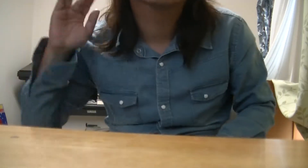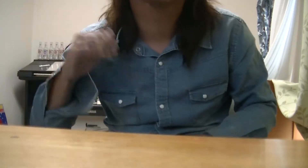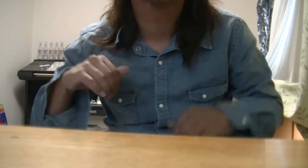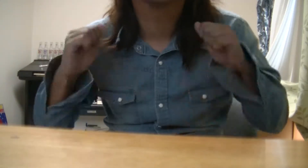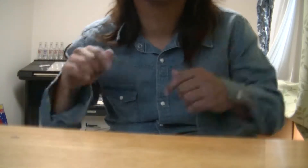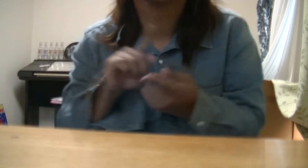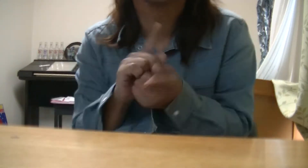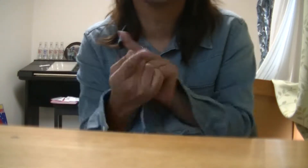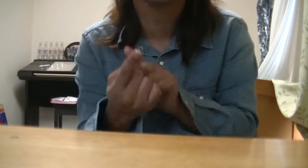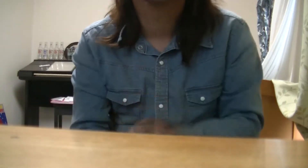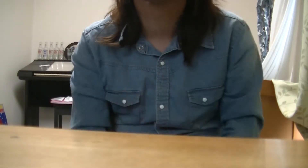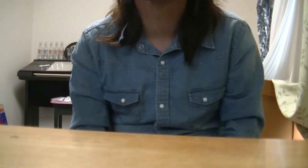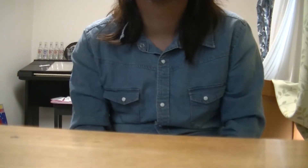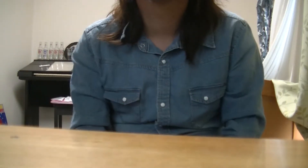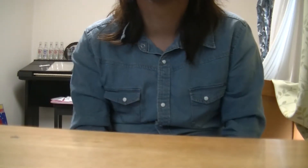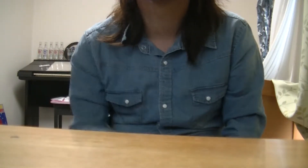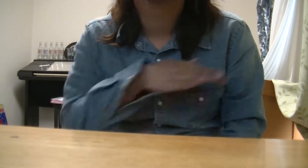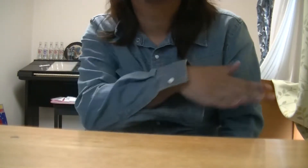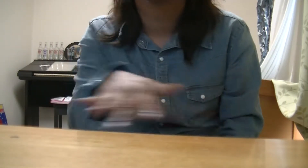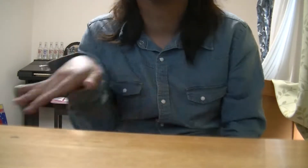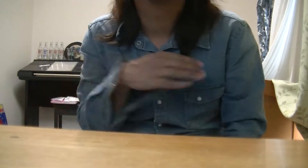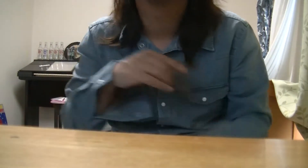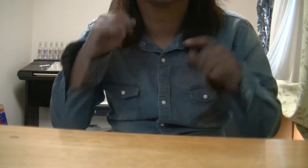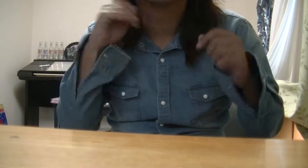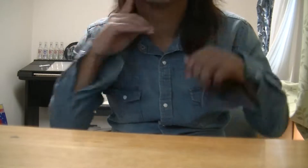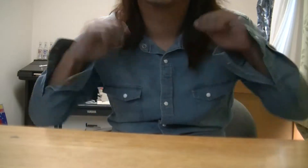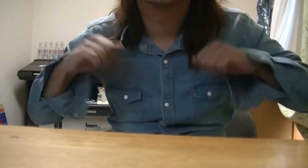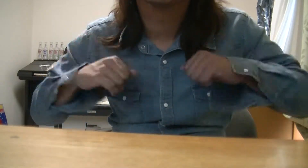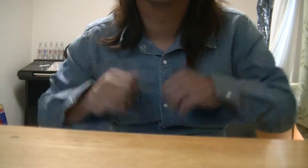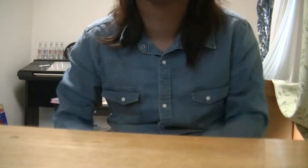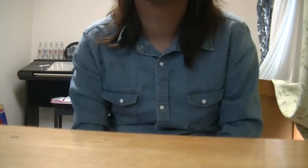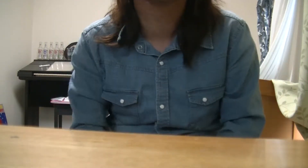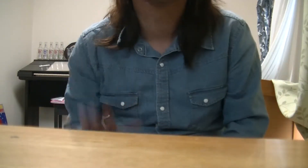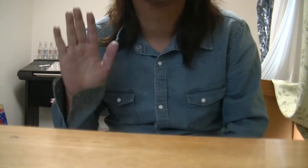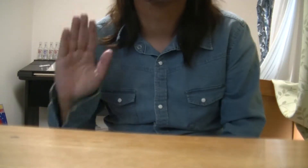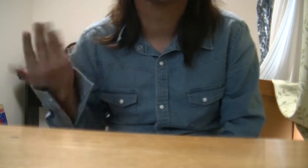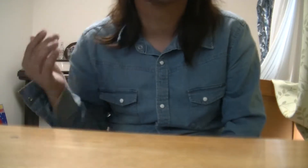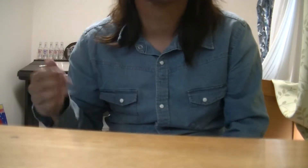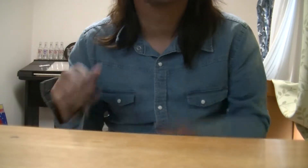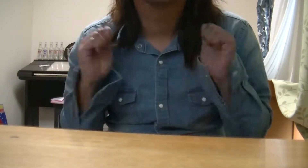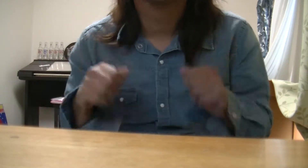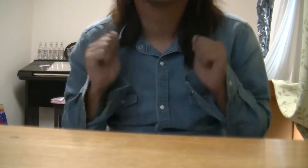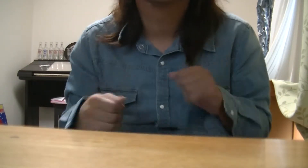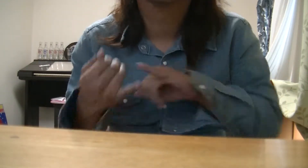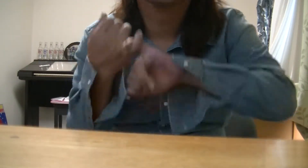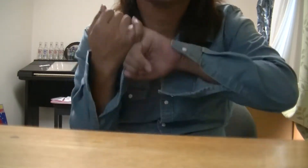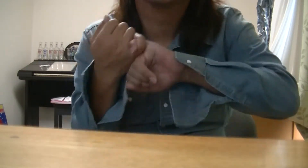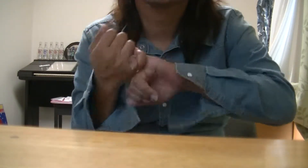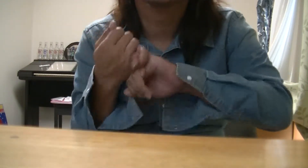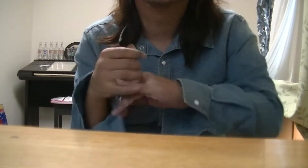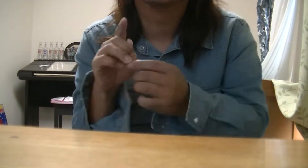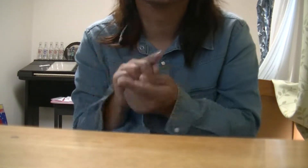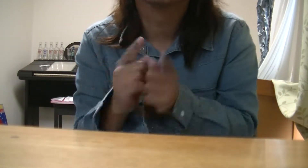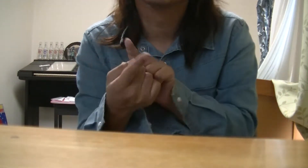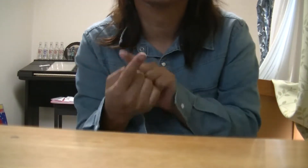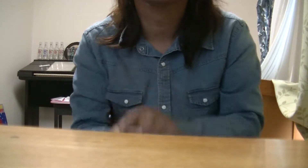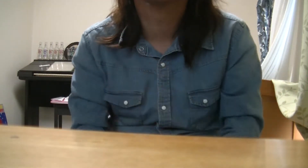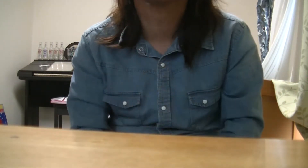る。それ皆さんやってみたいなと思ったと思うんです。でもやってみると必ず変化が起こります。まず最初